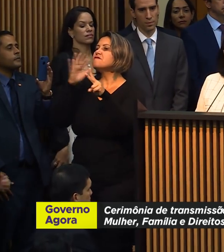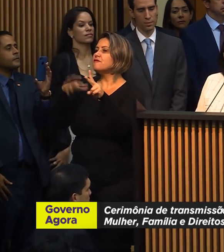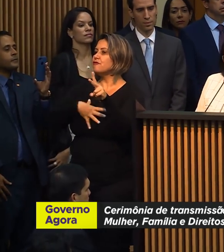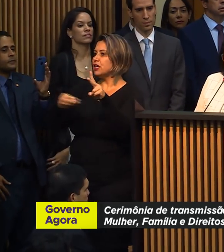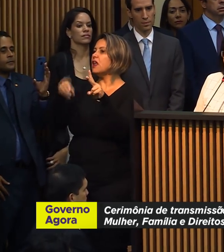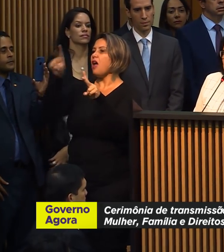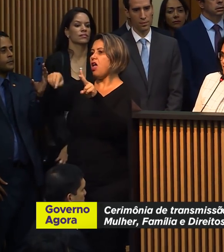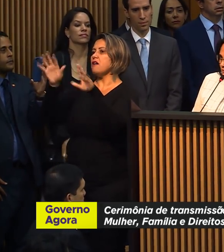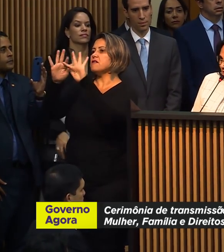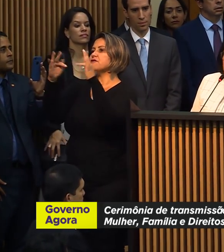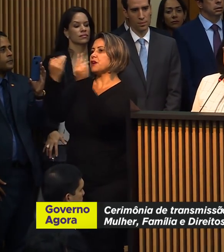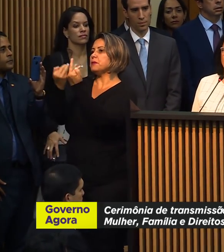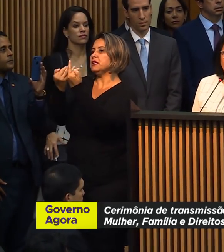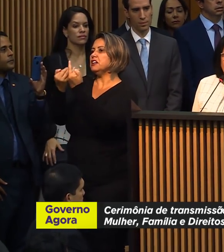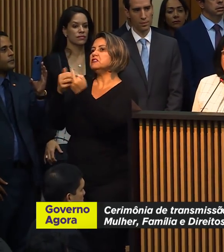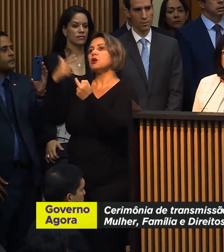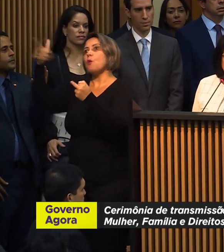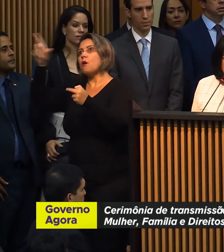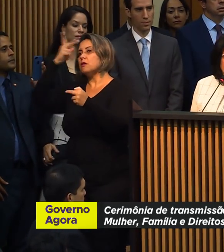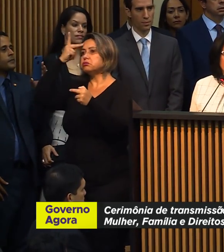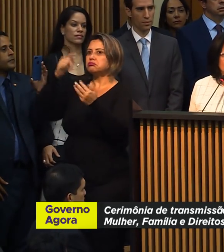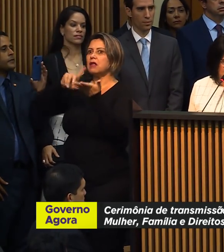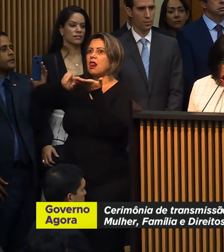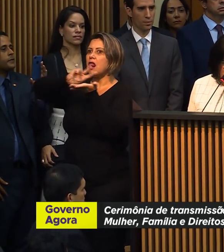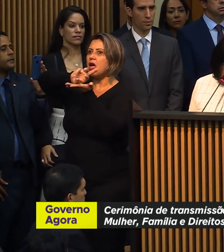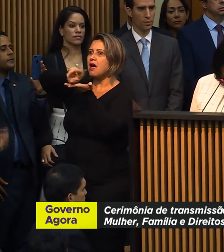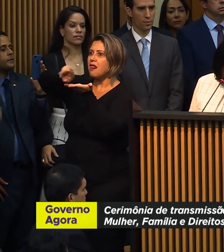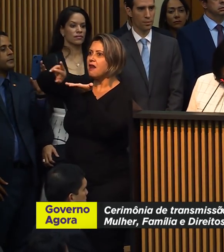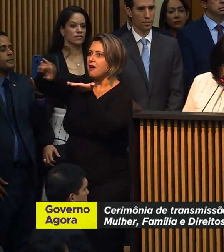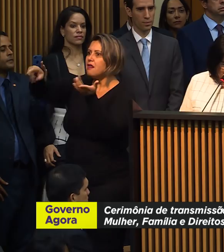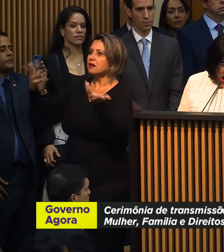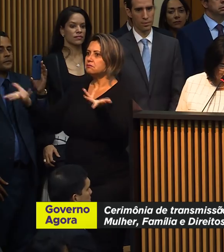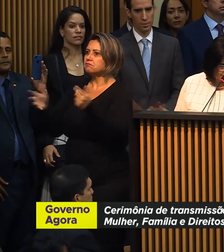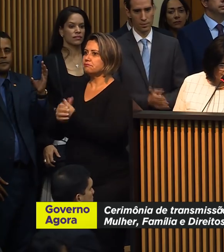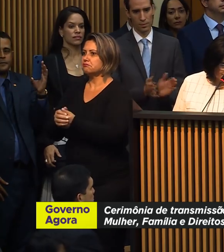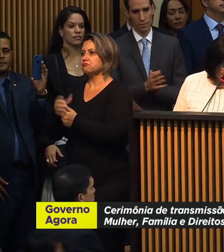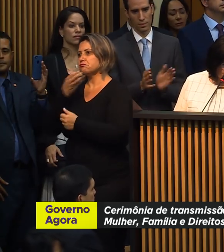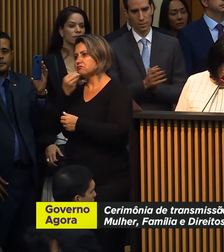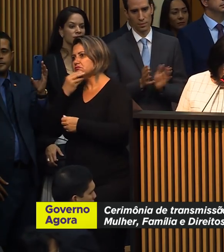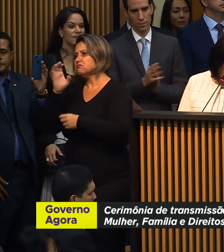família e todas as configurações familiares nesse Brasil serão respeitadas.